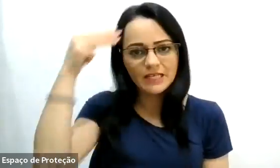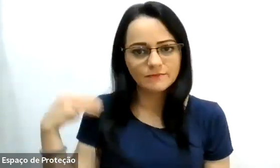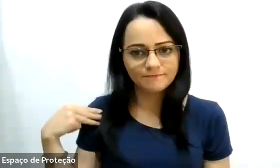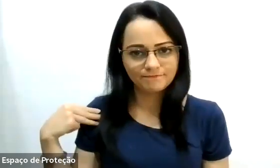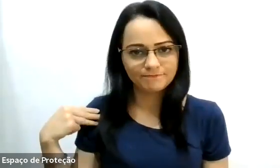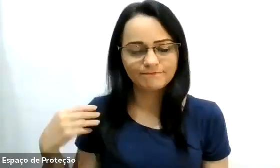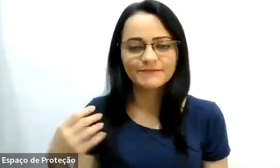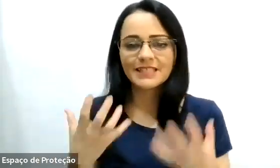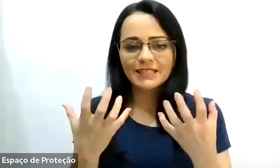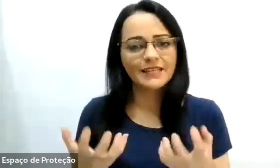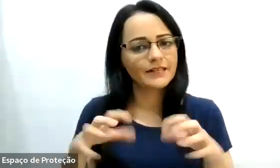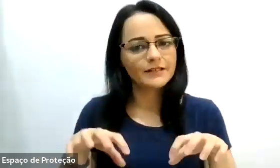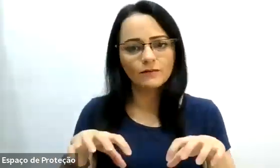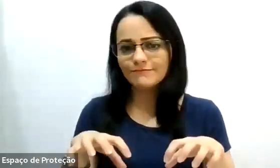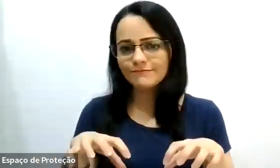Maria, querer não.